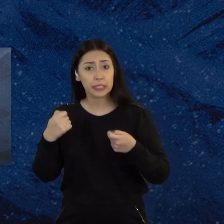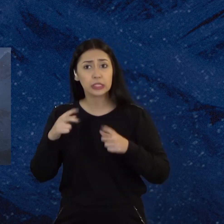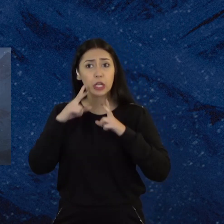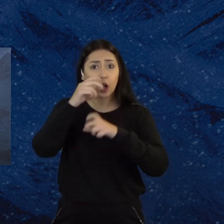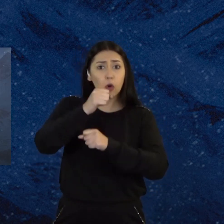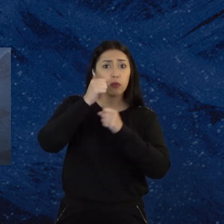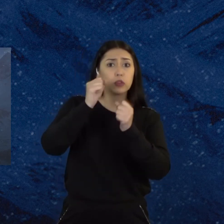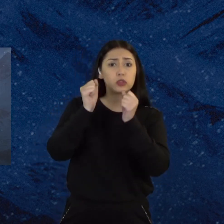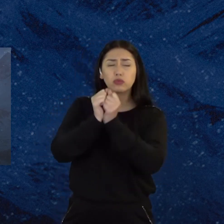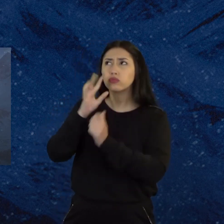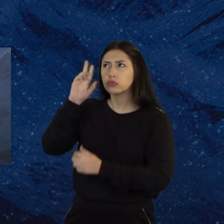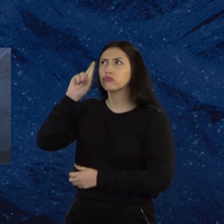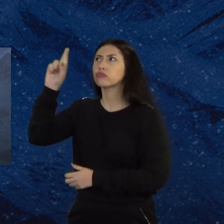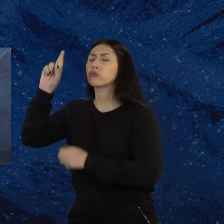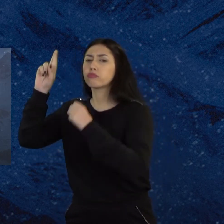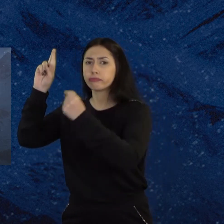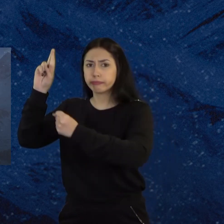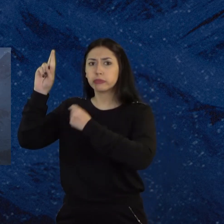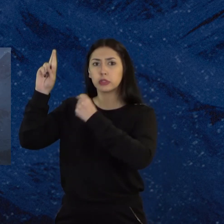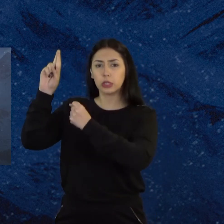Senhor e na força do seu poder.